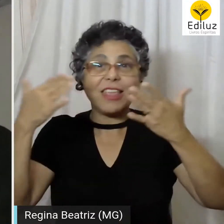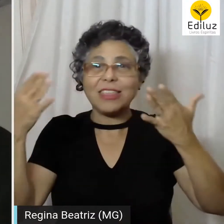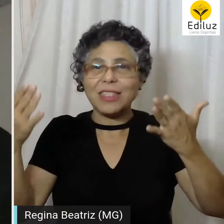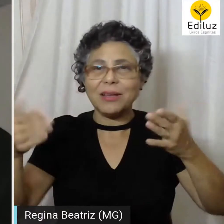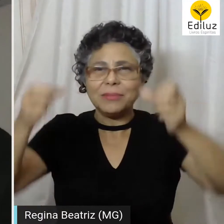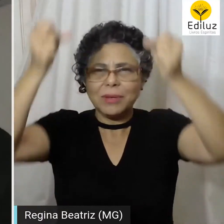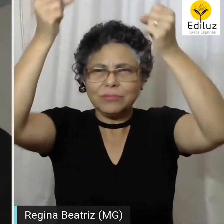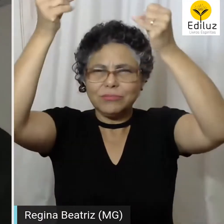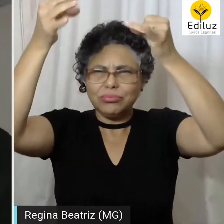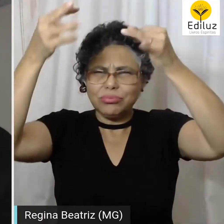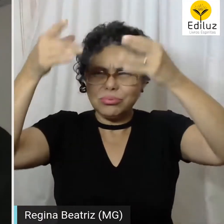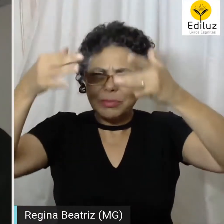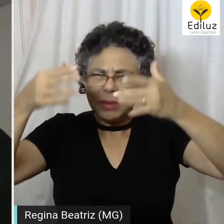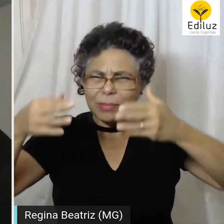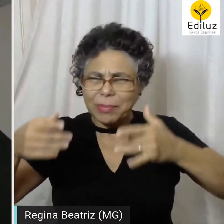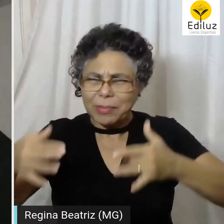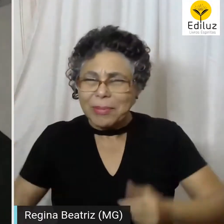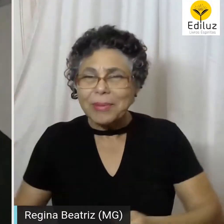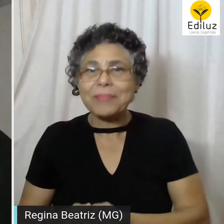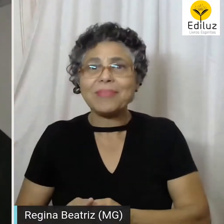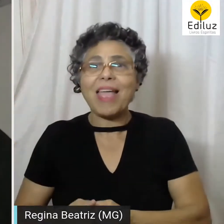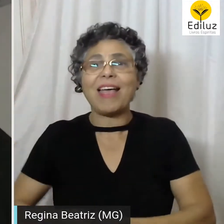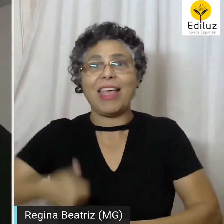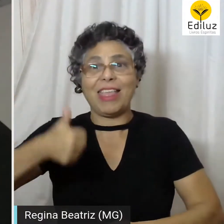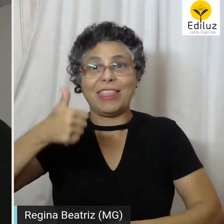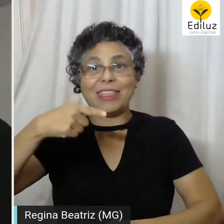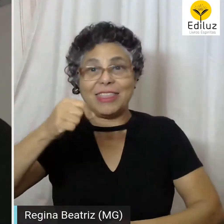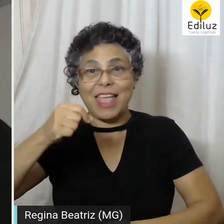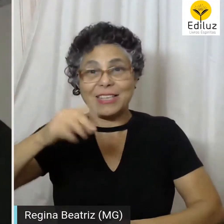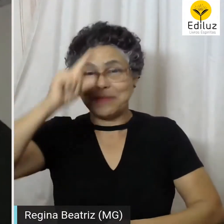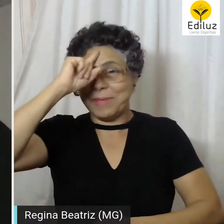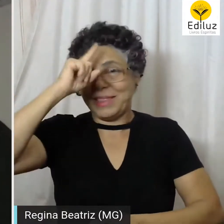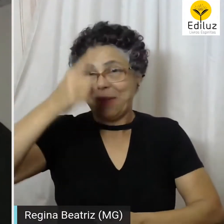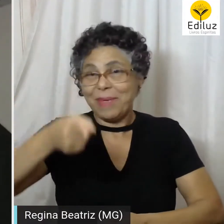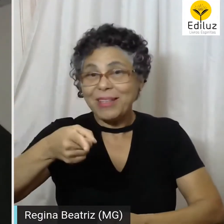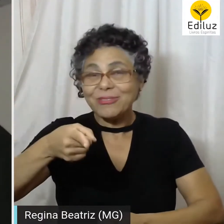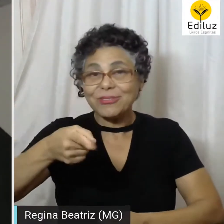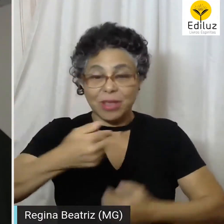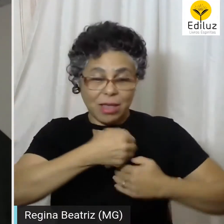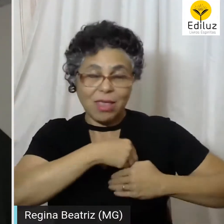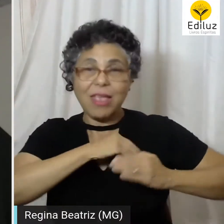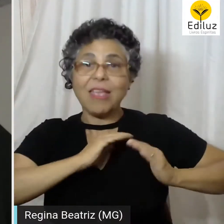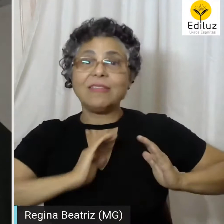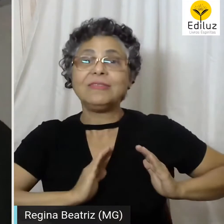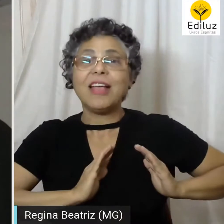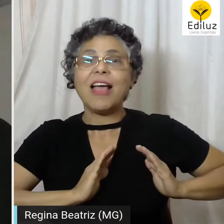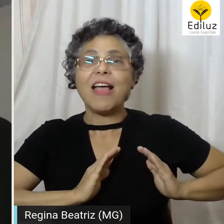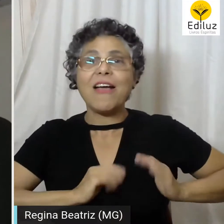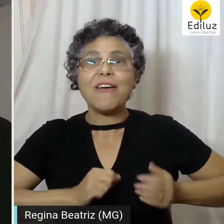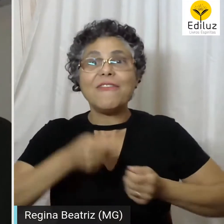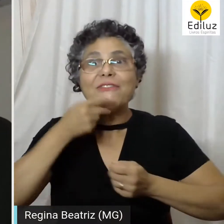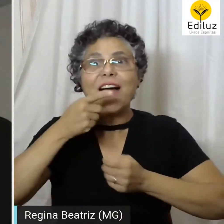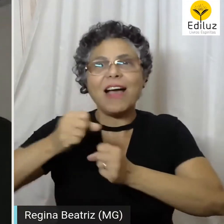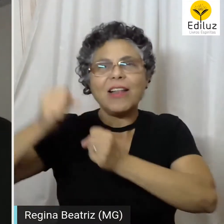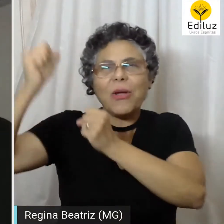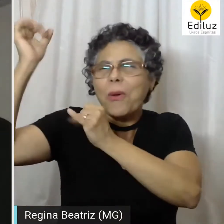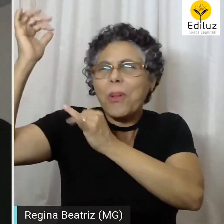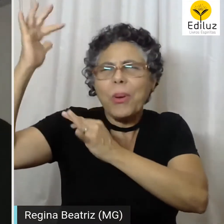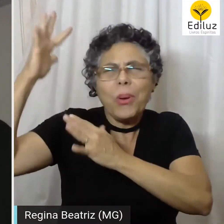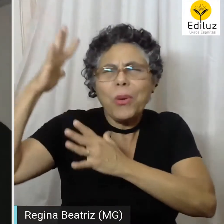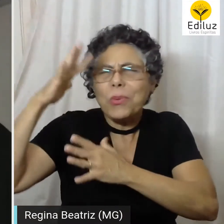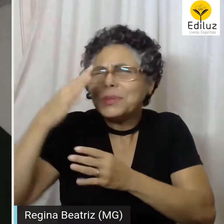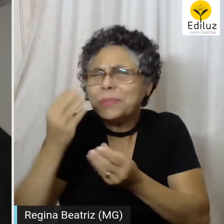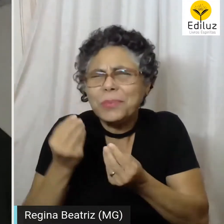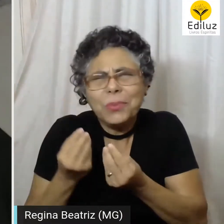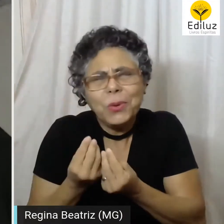10 mandamentos, né? E a veneranda ilumina aquele em que Jesus nos